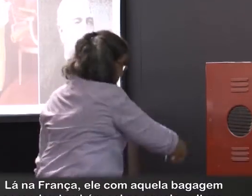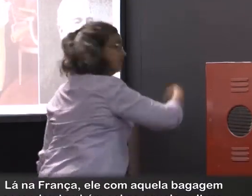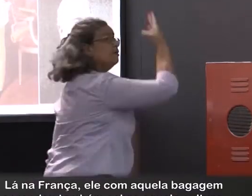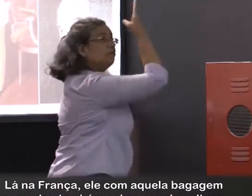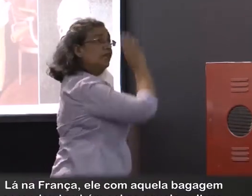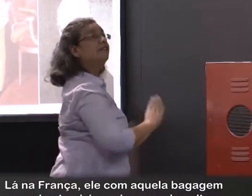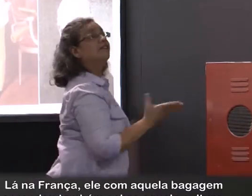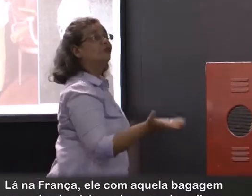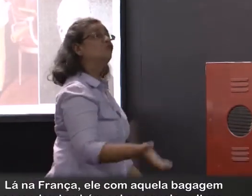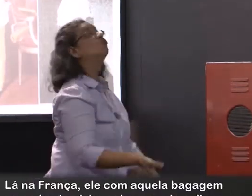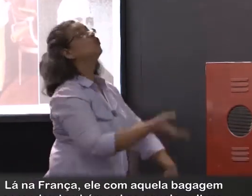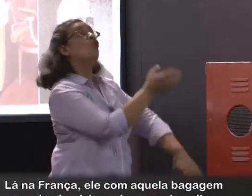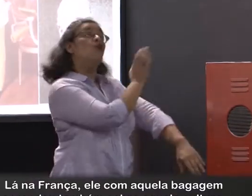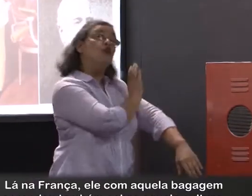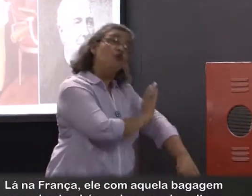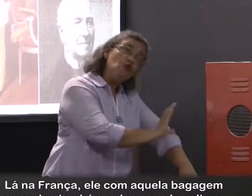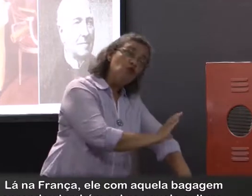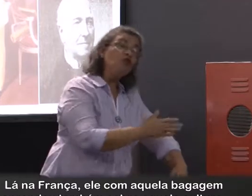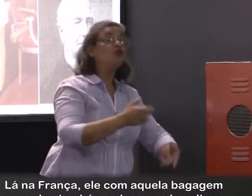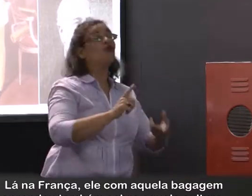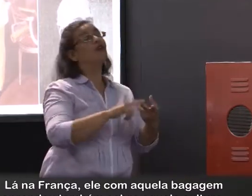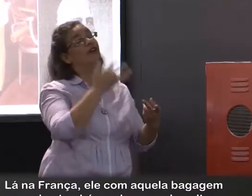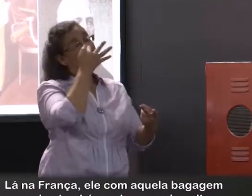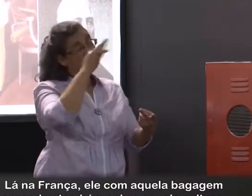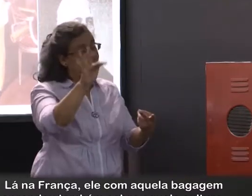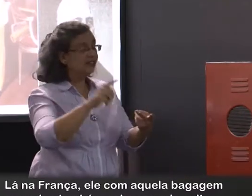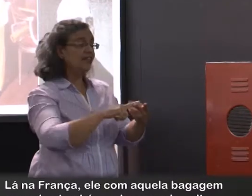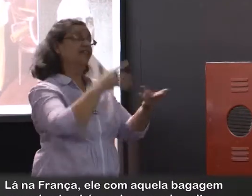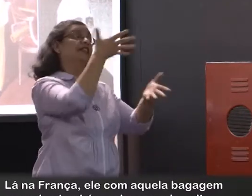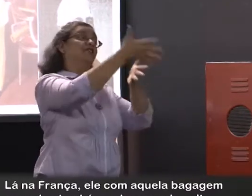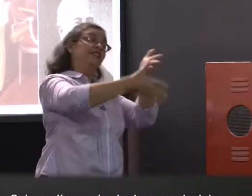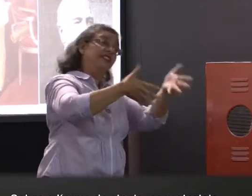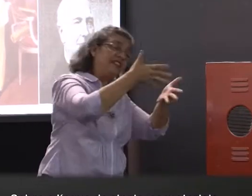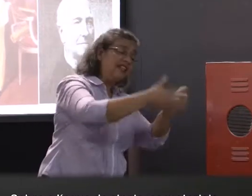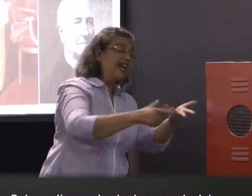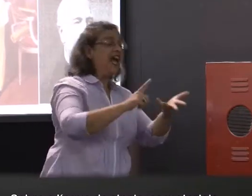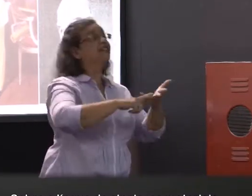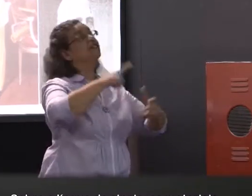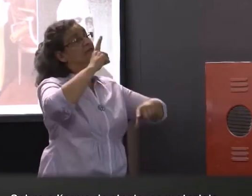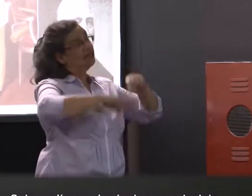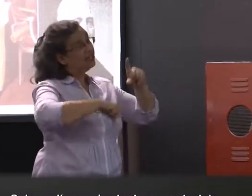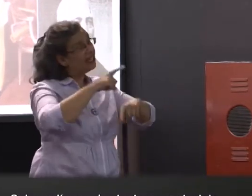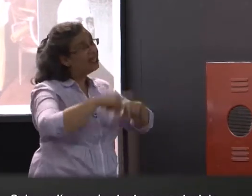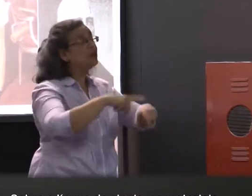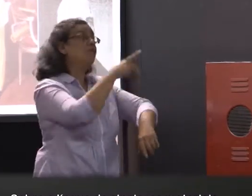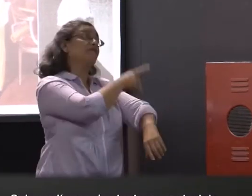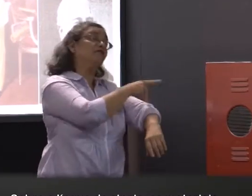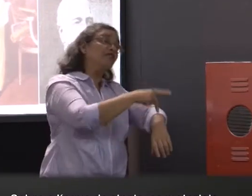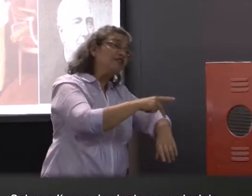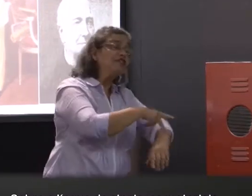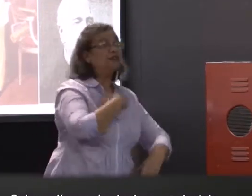bagagem, ele aprendeu também sobre aquela cultura, né, sobre a língua de sinais, os